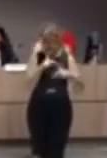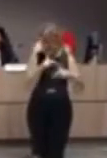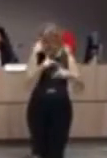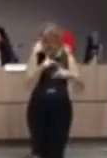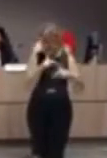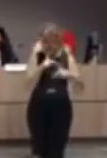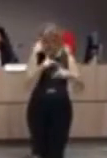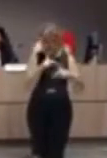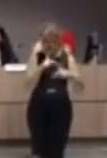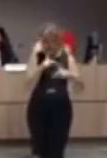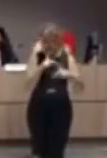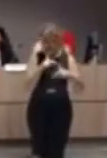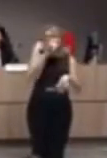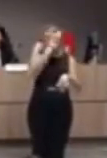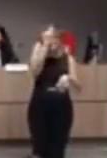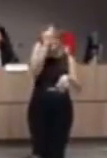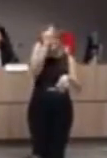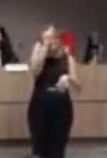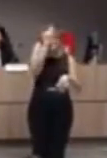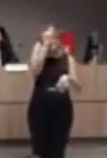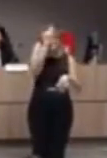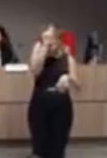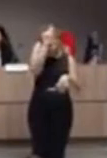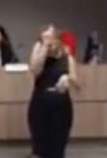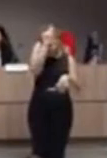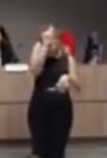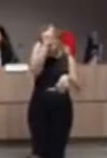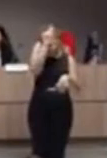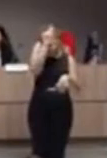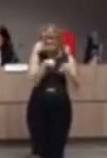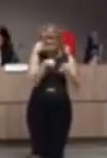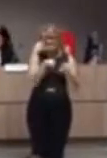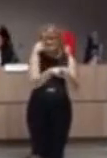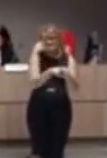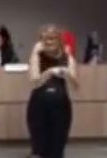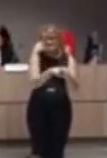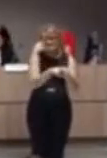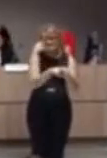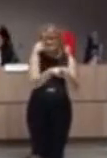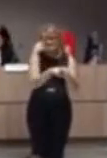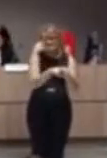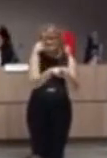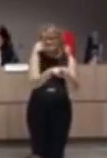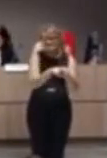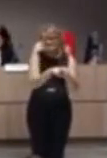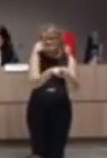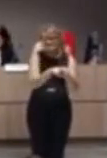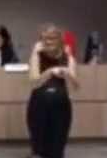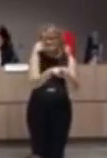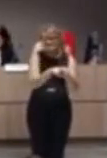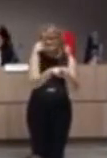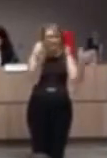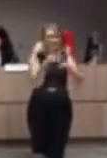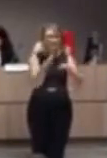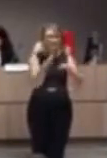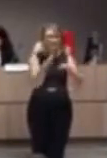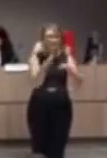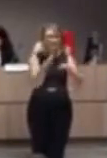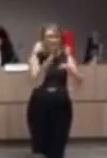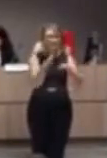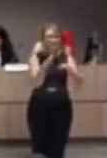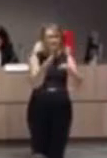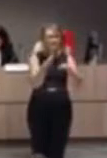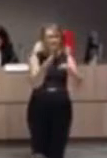fiação exposta, maquinários e equipamentos sem condições de segurança, agravado pelas trancas e grades que cerciam o espaço de